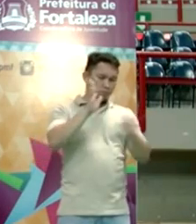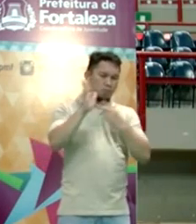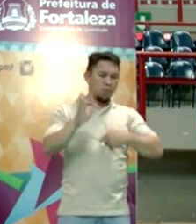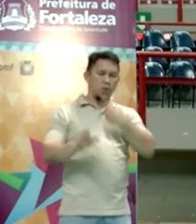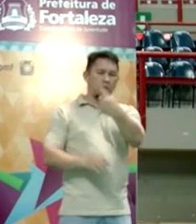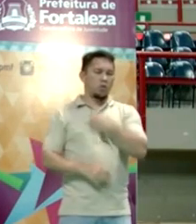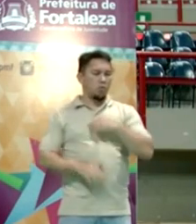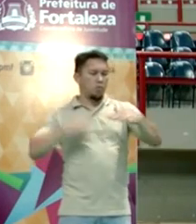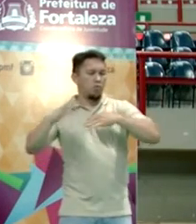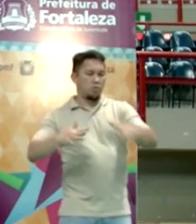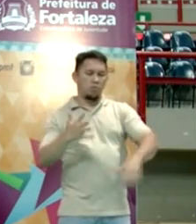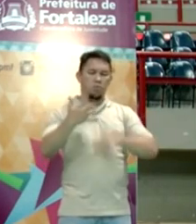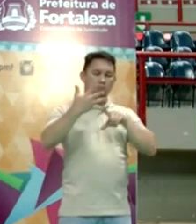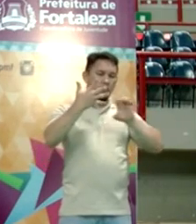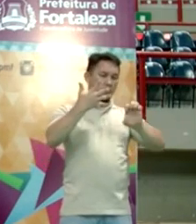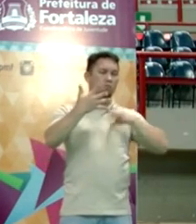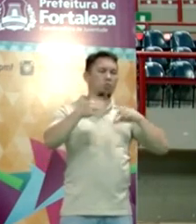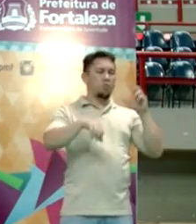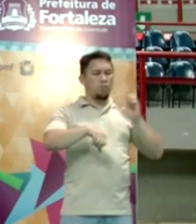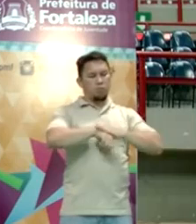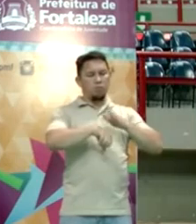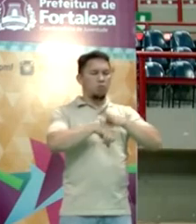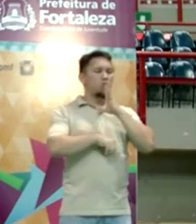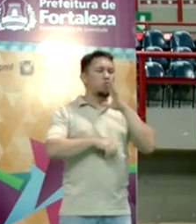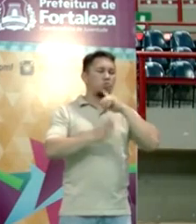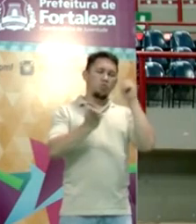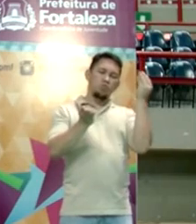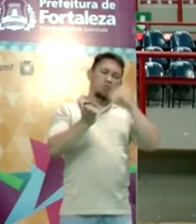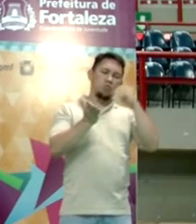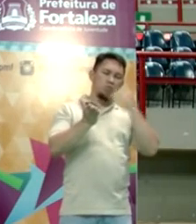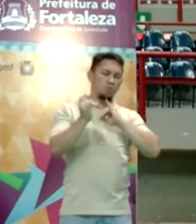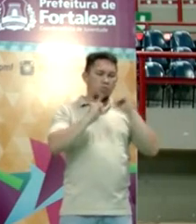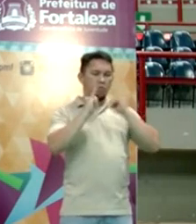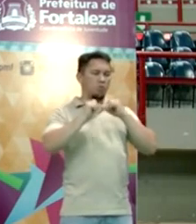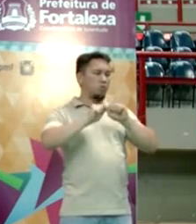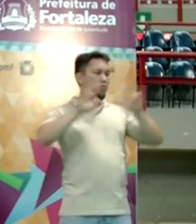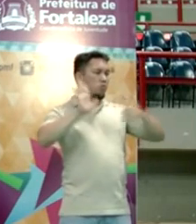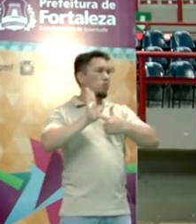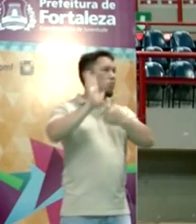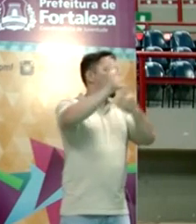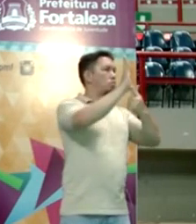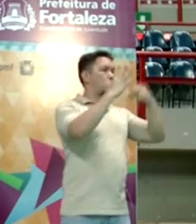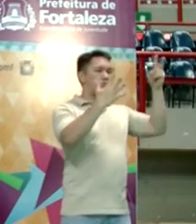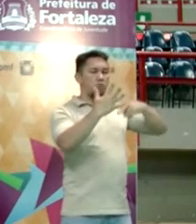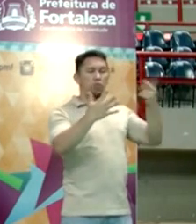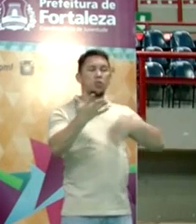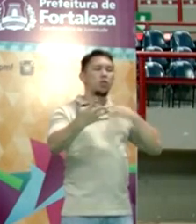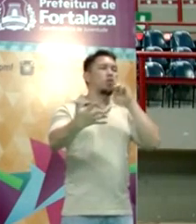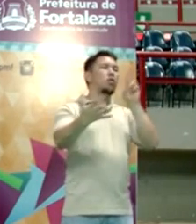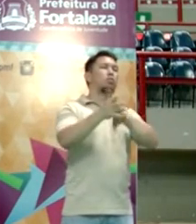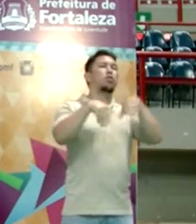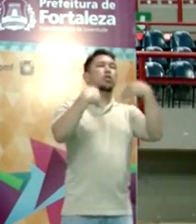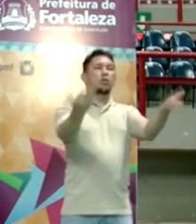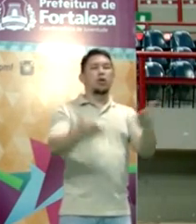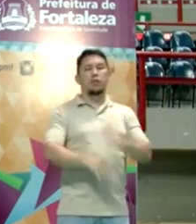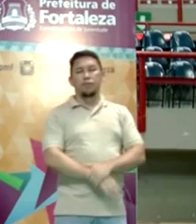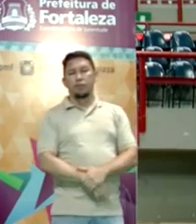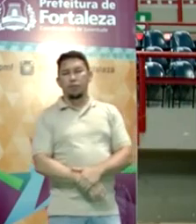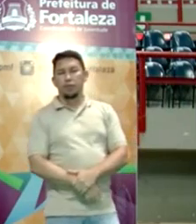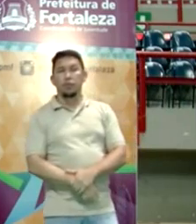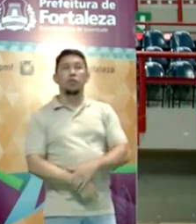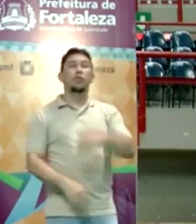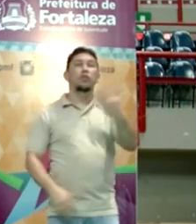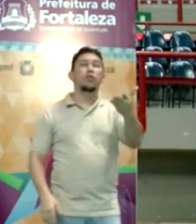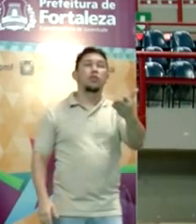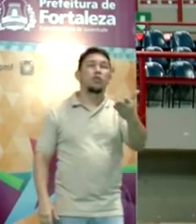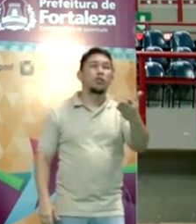autor é ativo. E. Só o autor conhece o que eletronicamente se dispõe para o leitor. Qual é a resposta? Qual